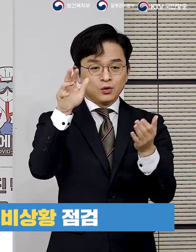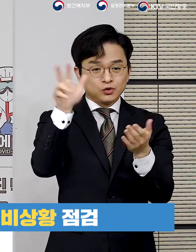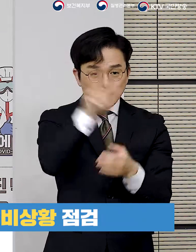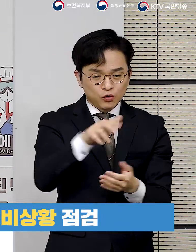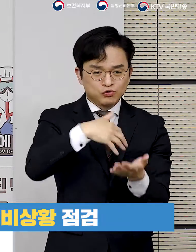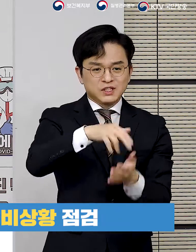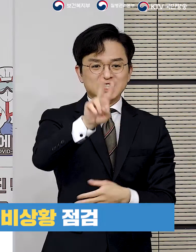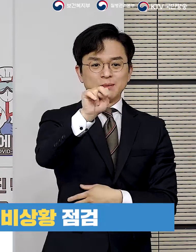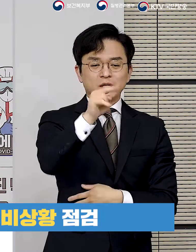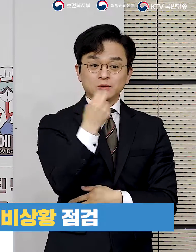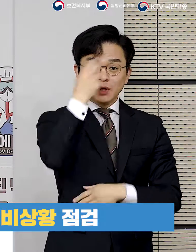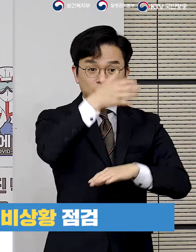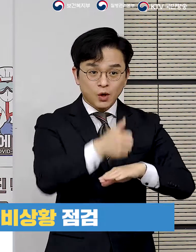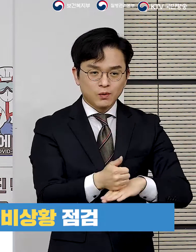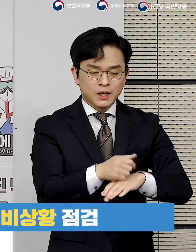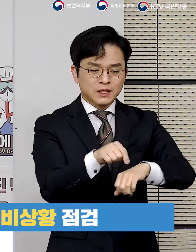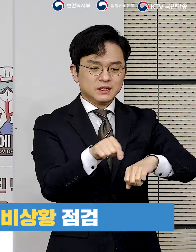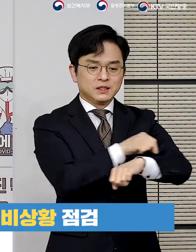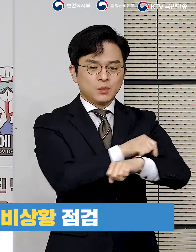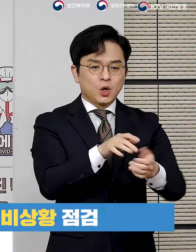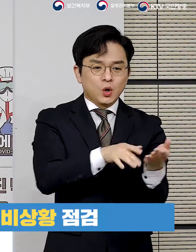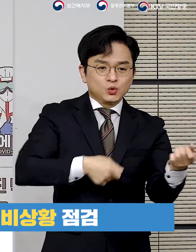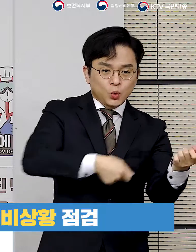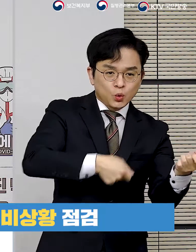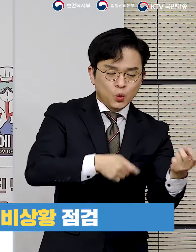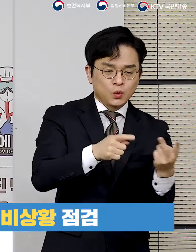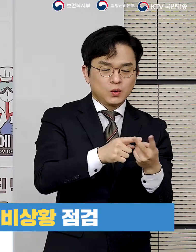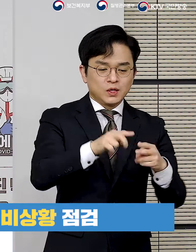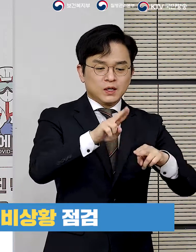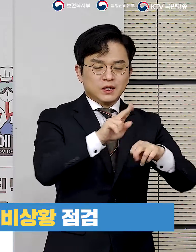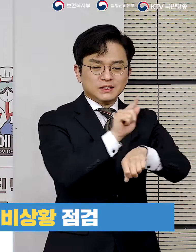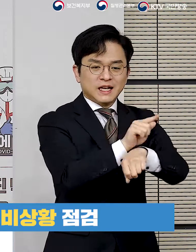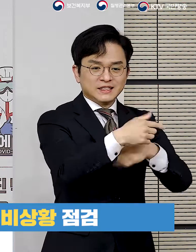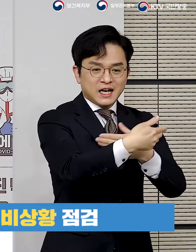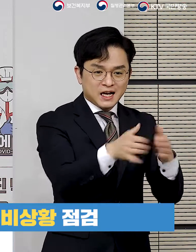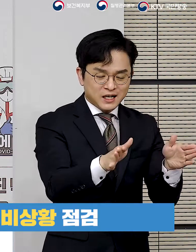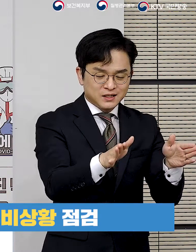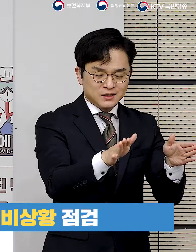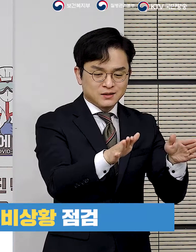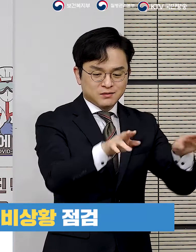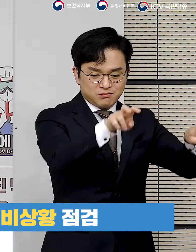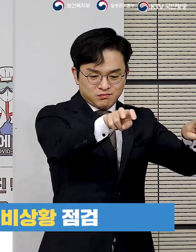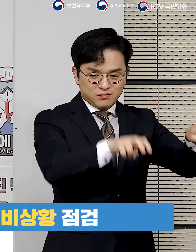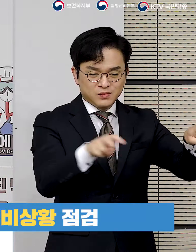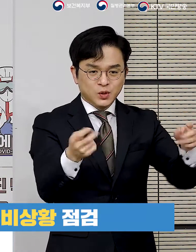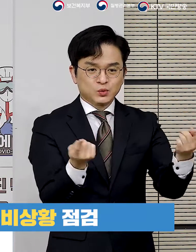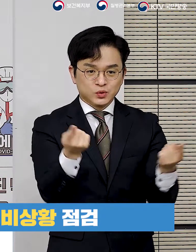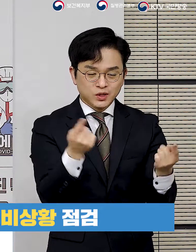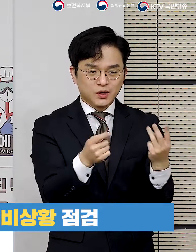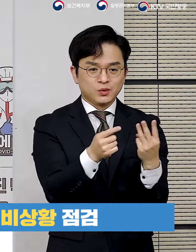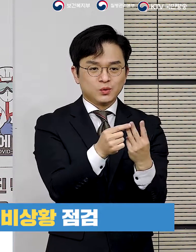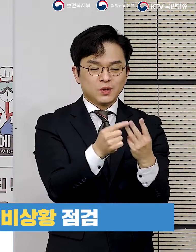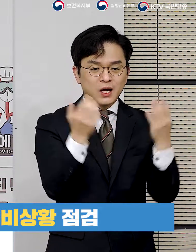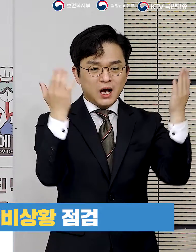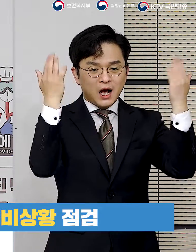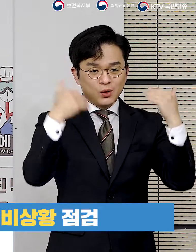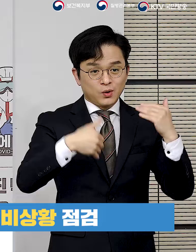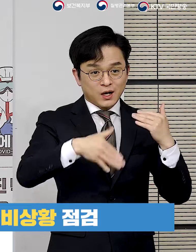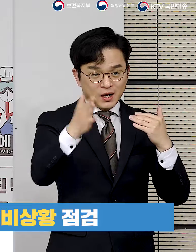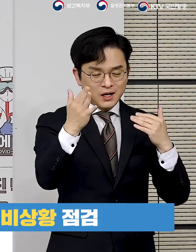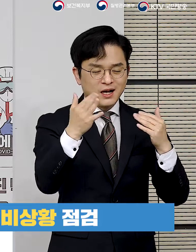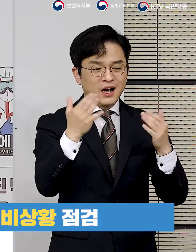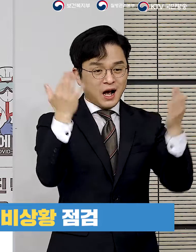점검한 결과 학교 시설에 대한 특별 소독, 교실 책상의 재배치, 등교 시